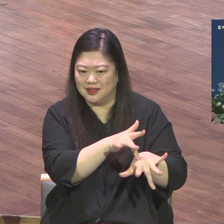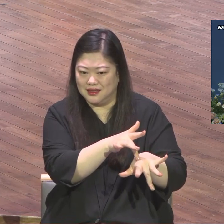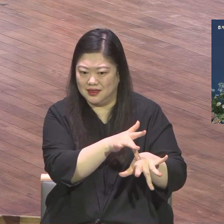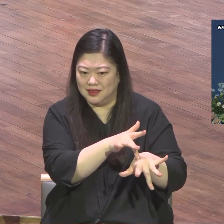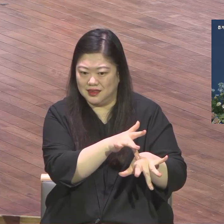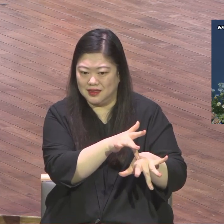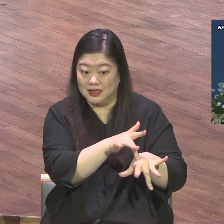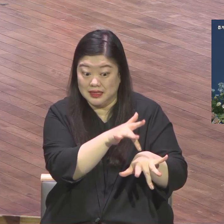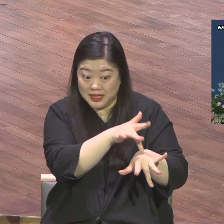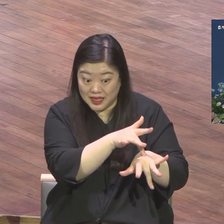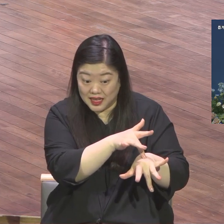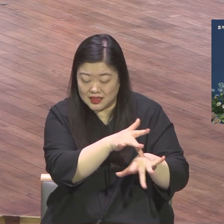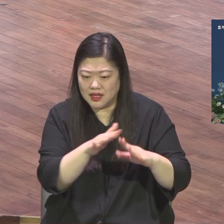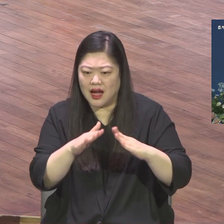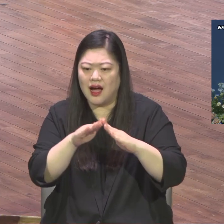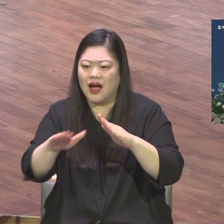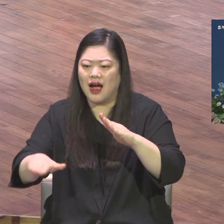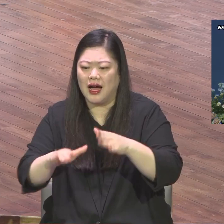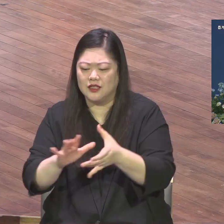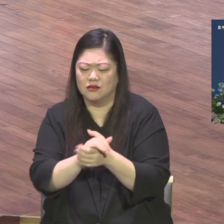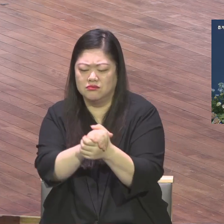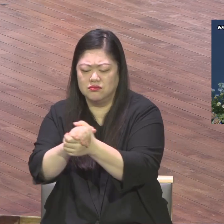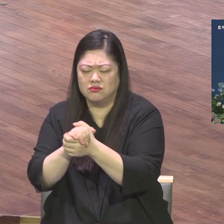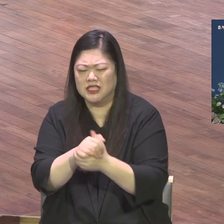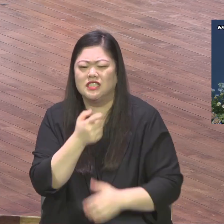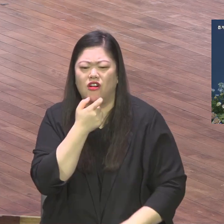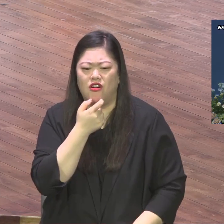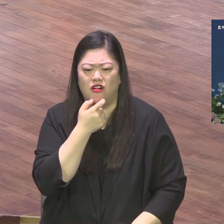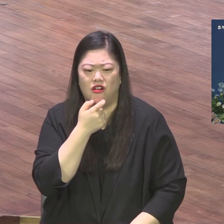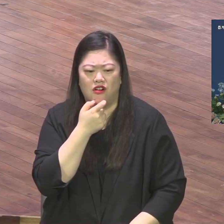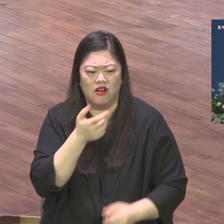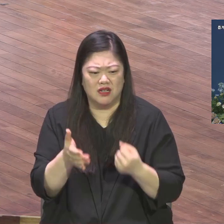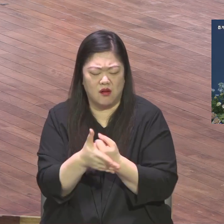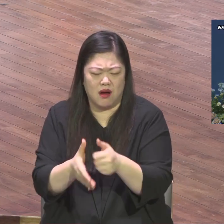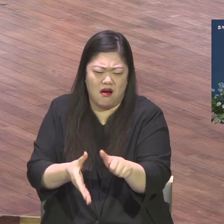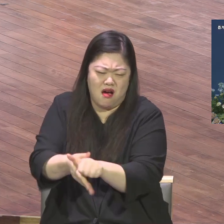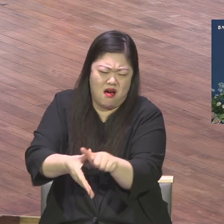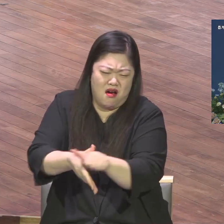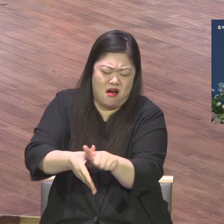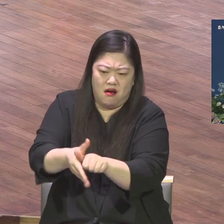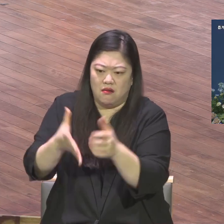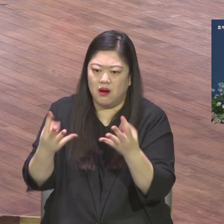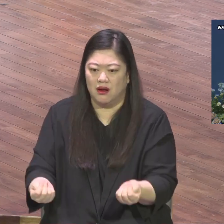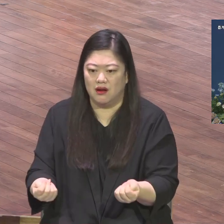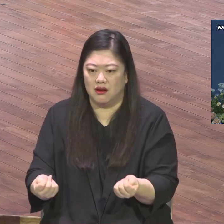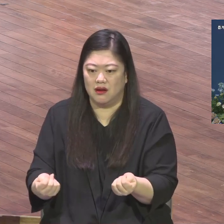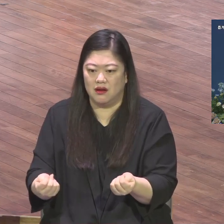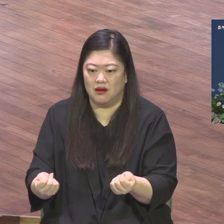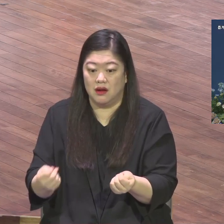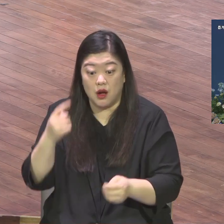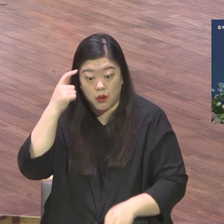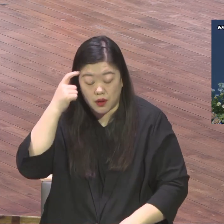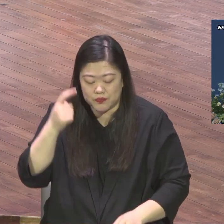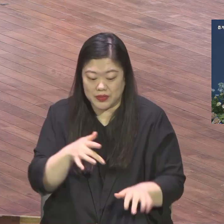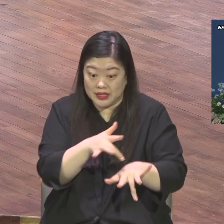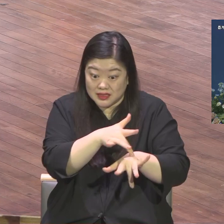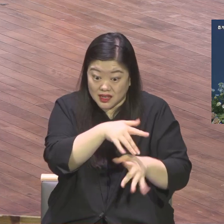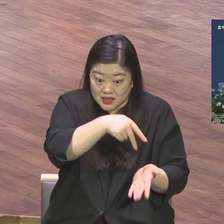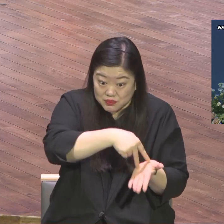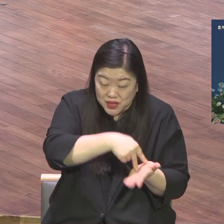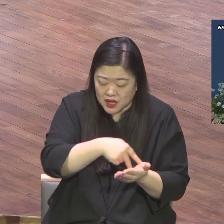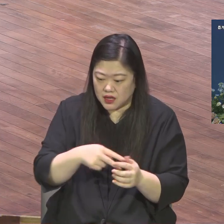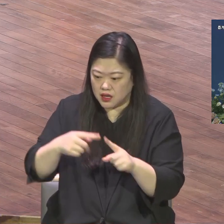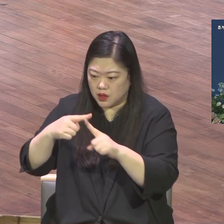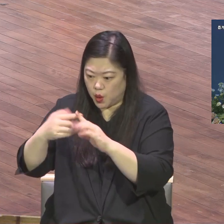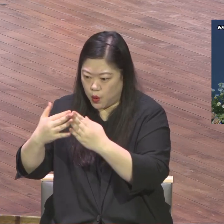대상입니다. 집중 공격. 가정과 교회가 원뉴스 되지 못하도록 하나 되지 못하도록